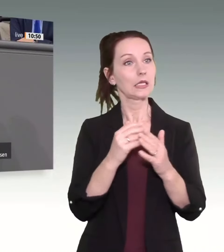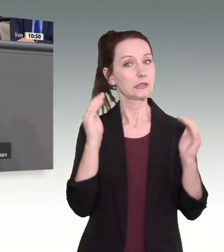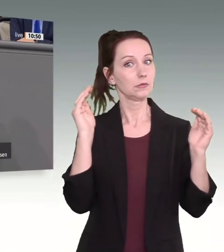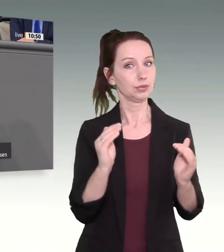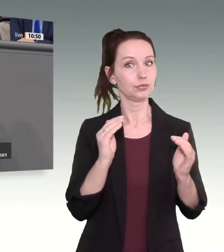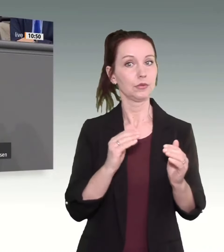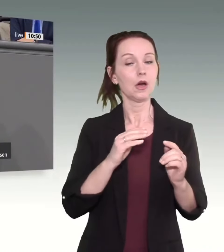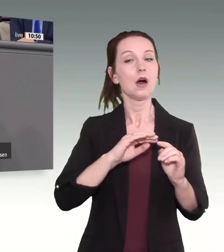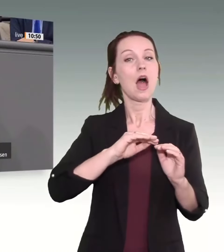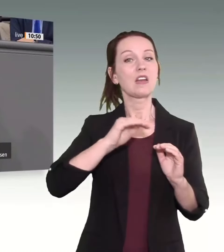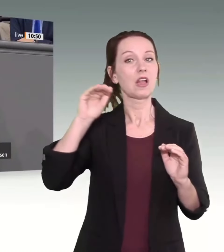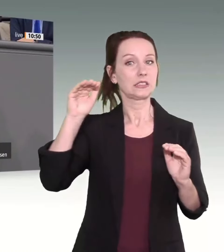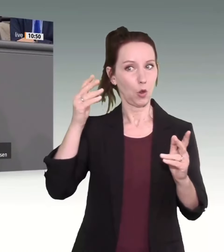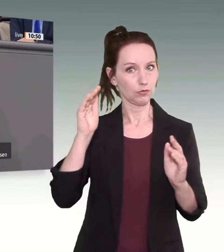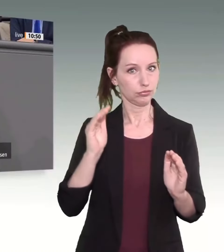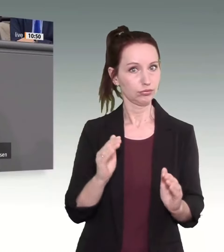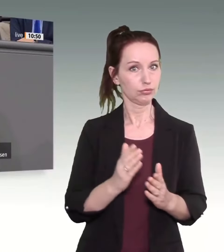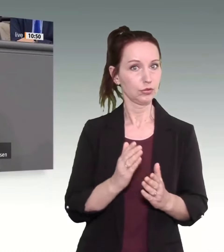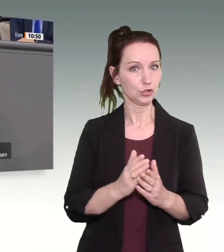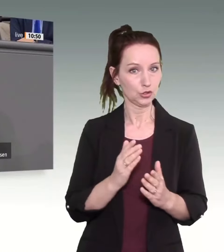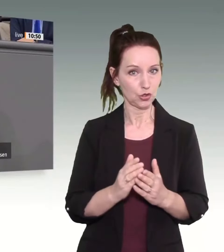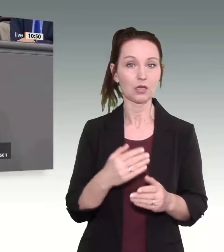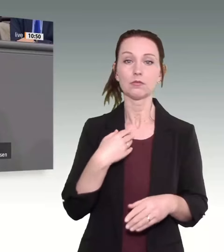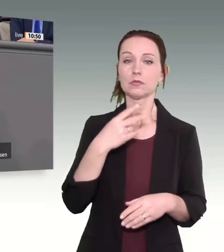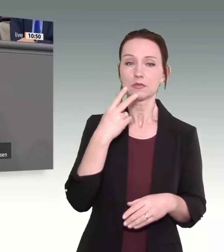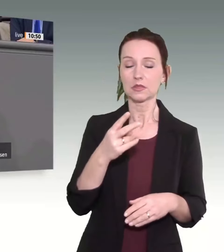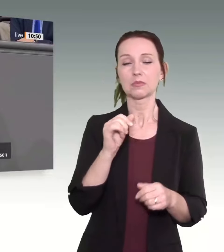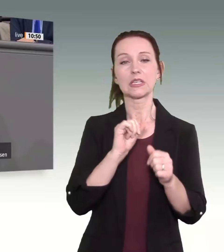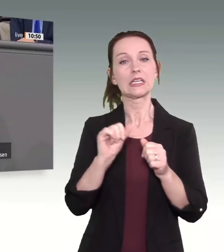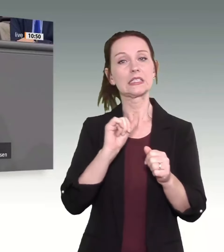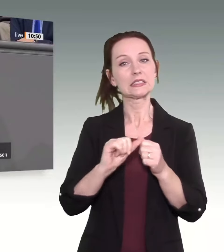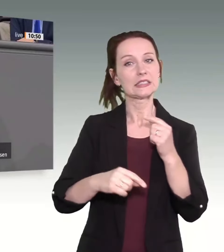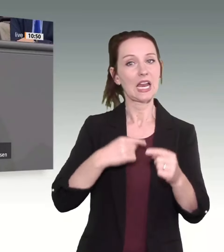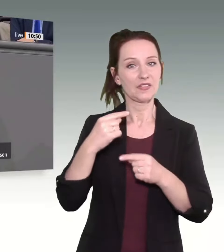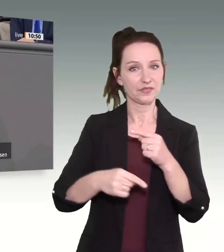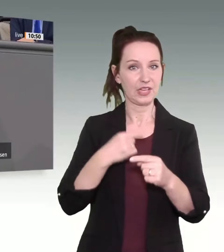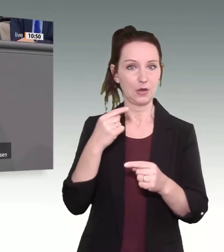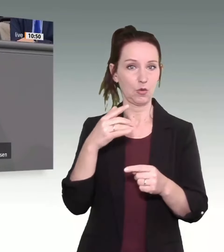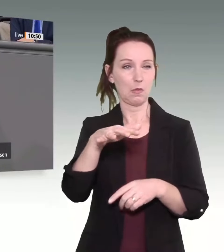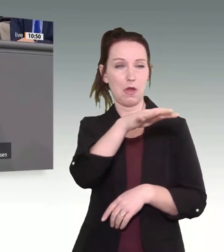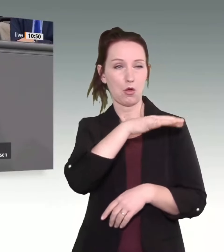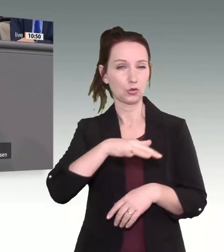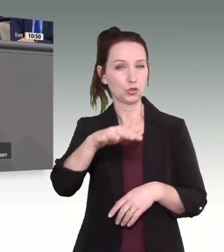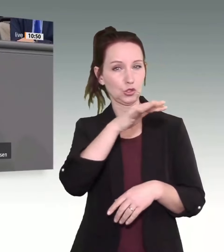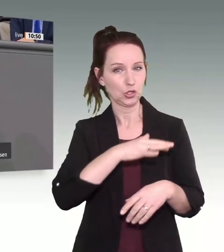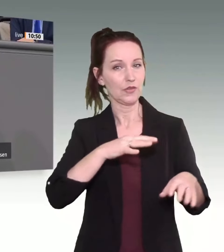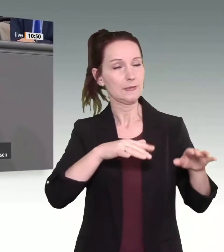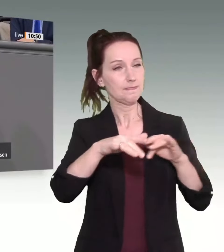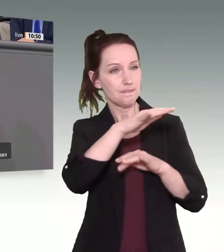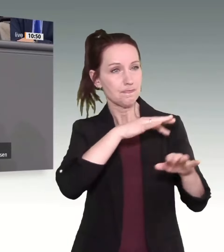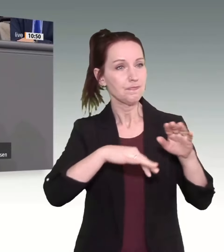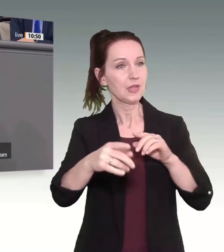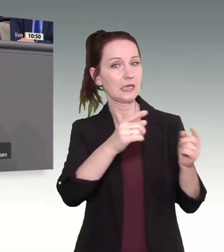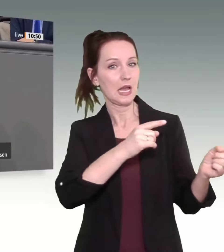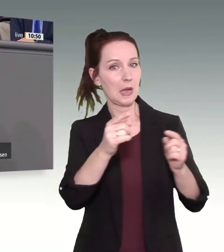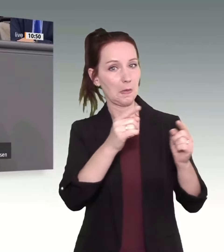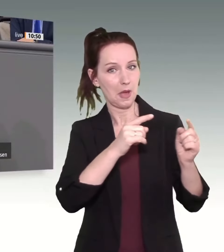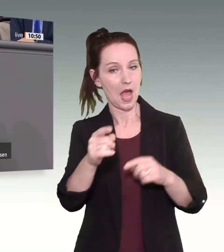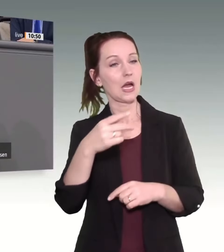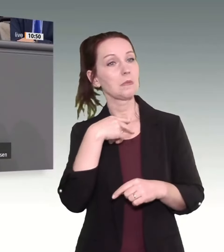Und ich habe natürlich auch die Debatte zu den Zinsentwicklungen gesehen, die derzeit in der Branche geführt wird. Auch da